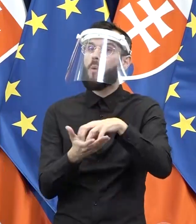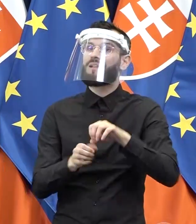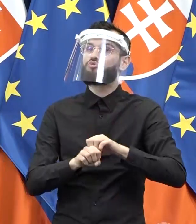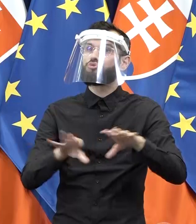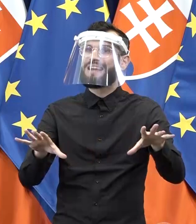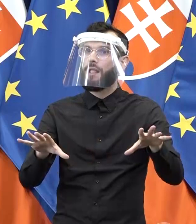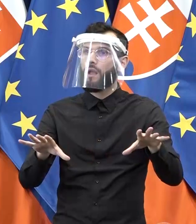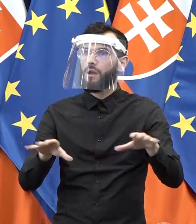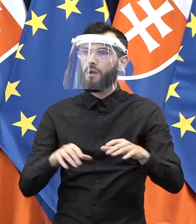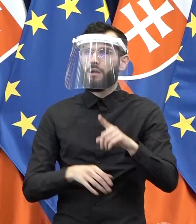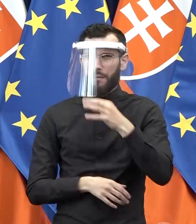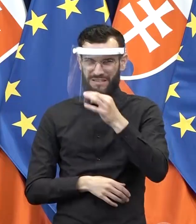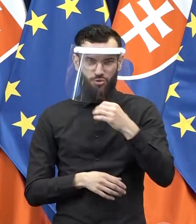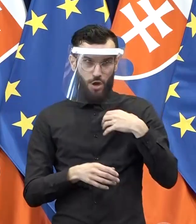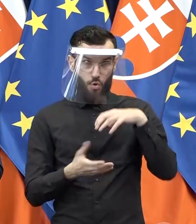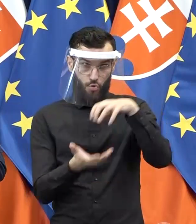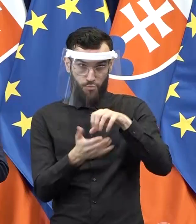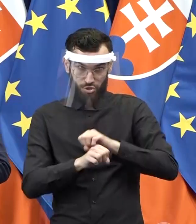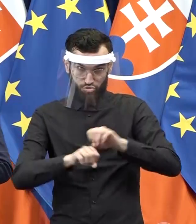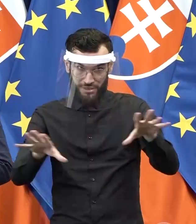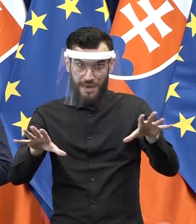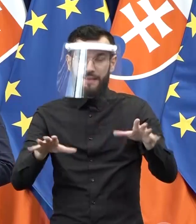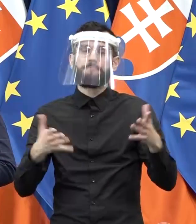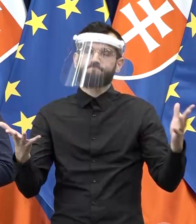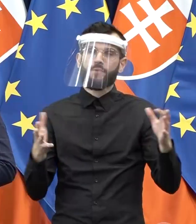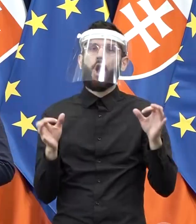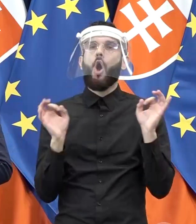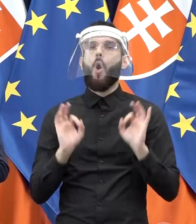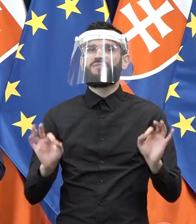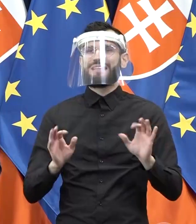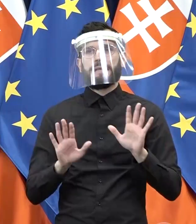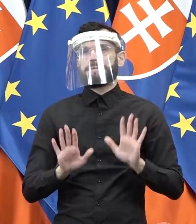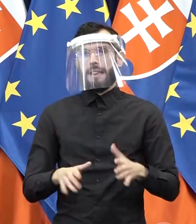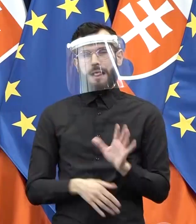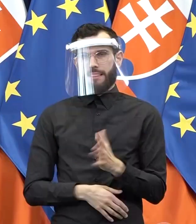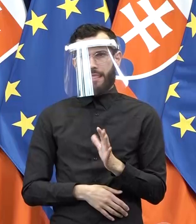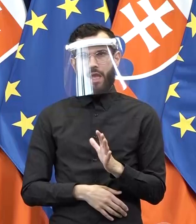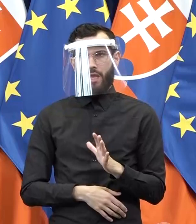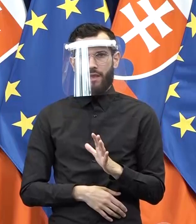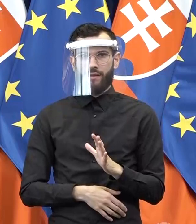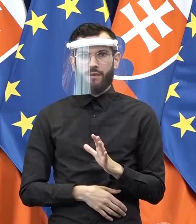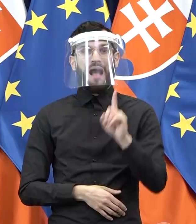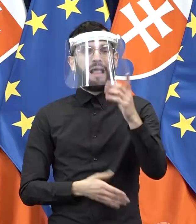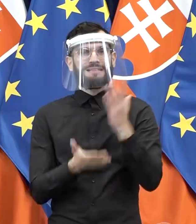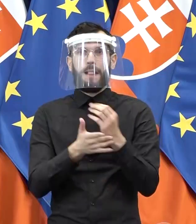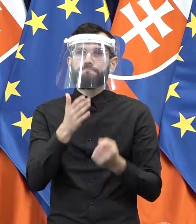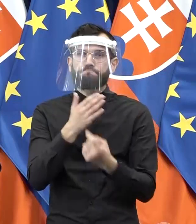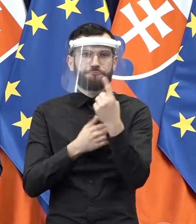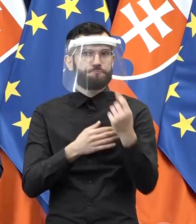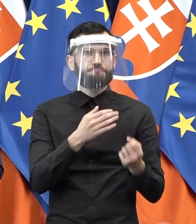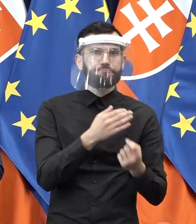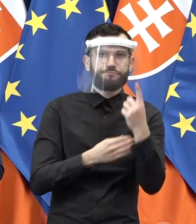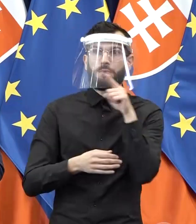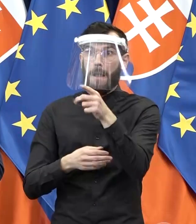Asi máte na mysli komunitné šírenie. Tak oficiálne zatiaľ nie, ale stále sa objavujú prípady, tí,